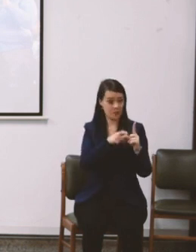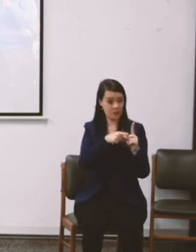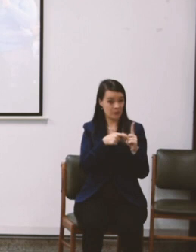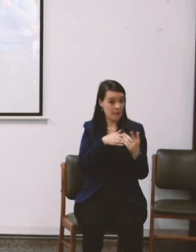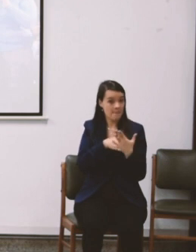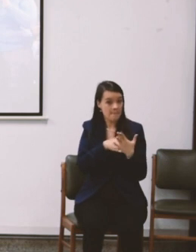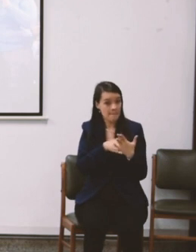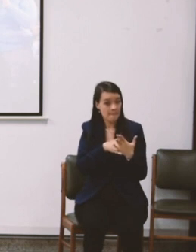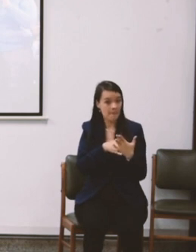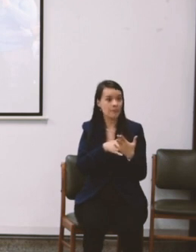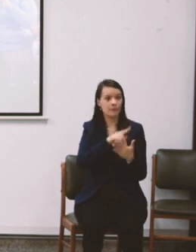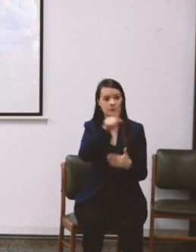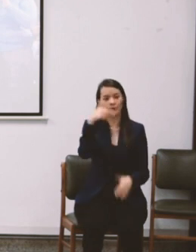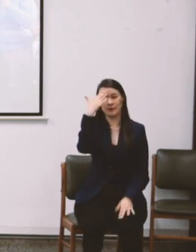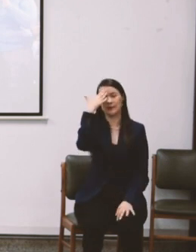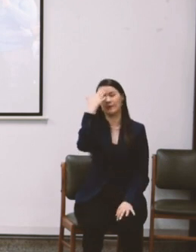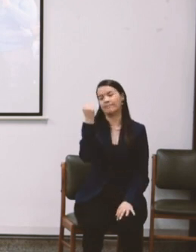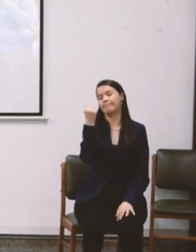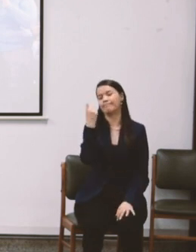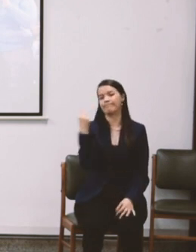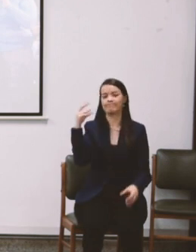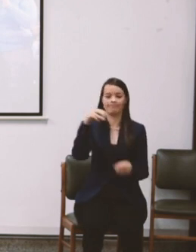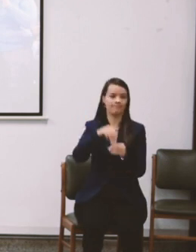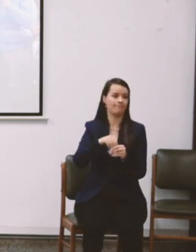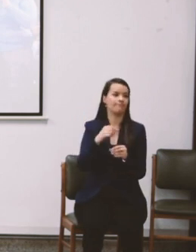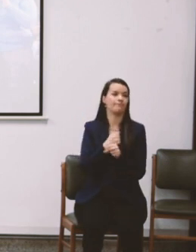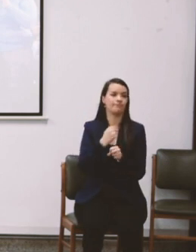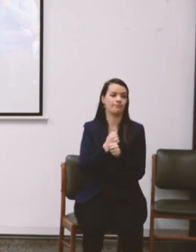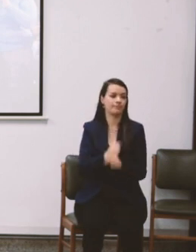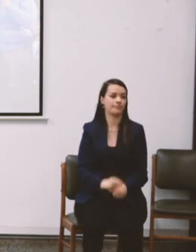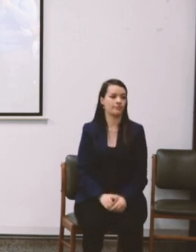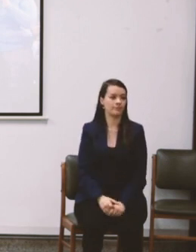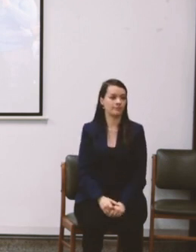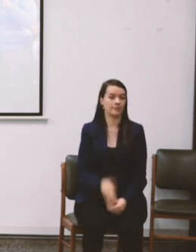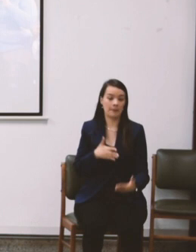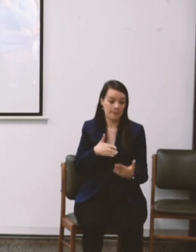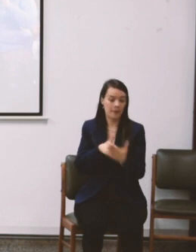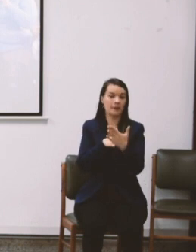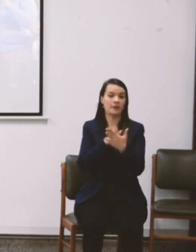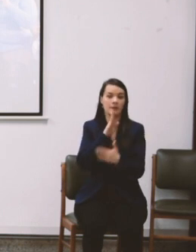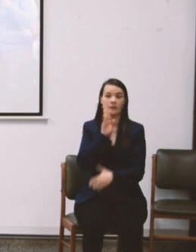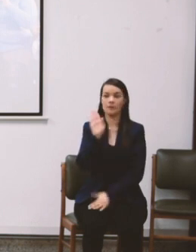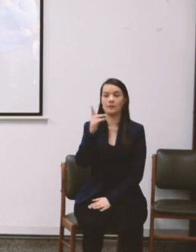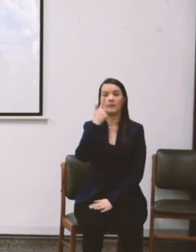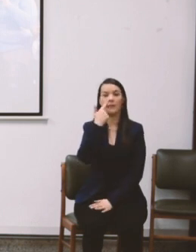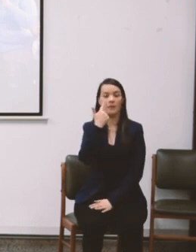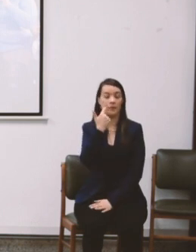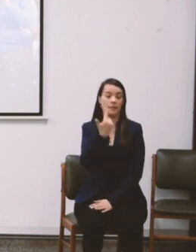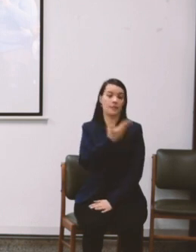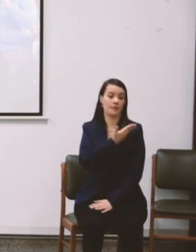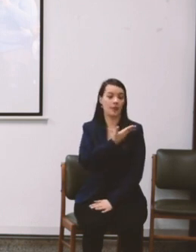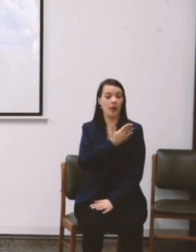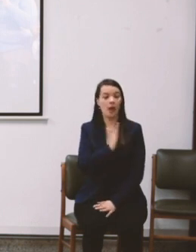están por fuera, pues como ya entenderemos muchos, pues que estamos metidos como en este cuento. Entonces la barrera es el padre de familia que